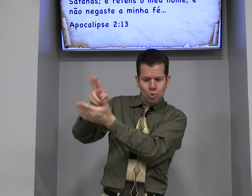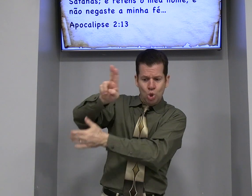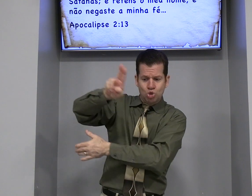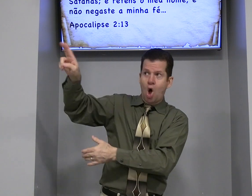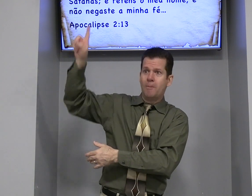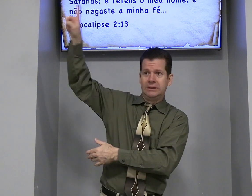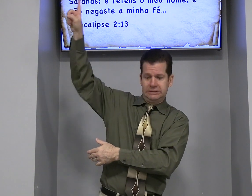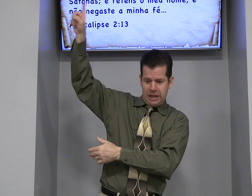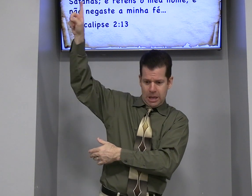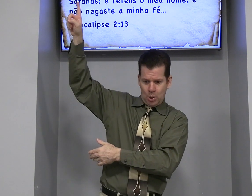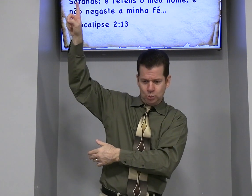Eles eram retas.